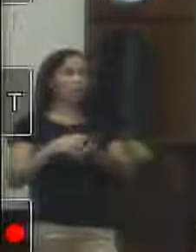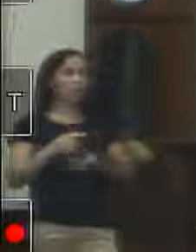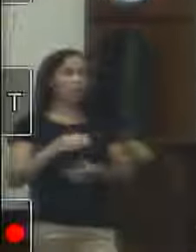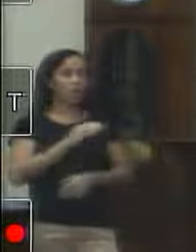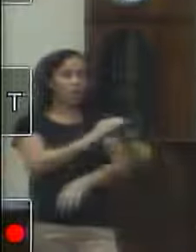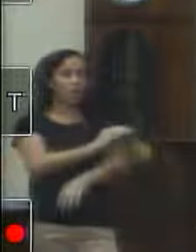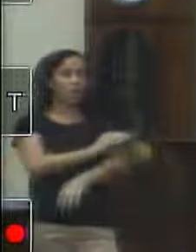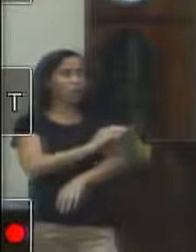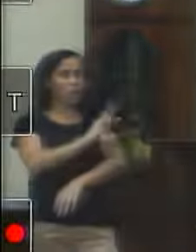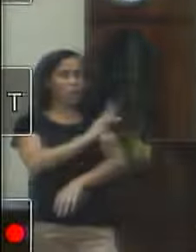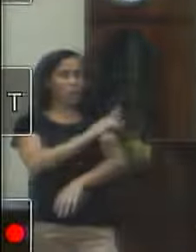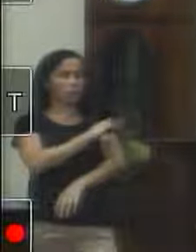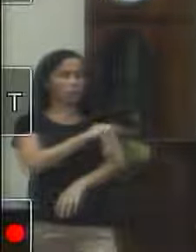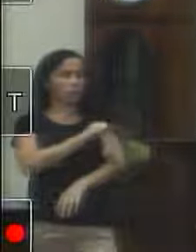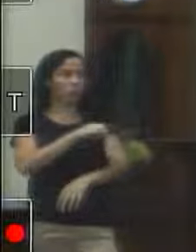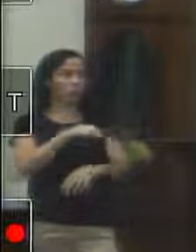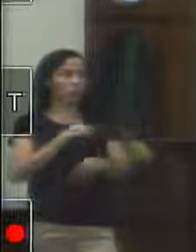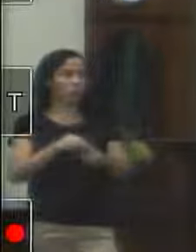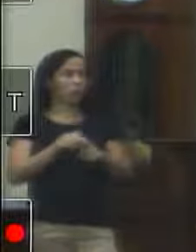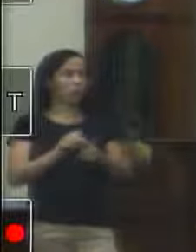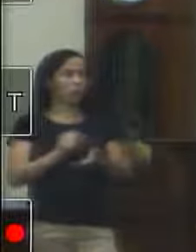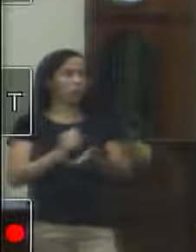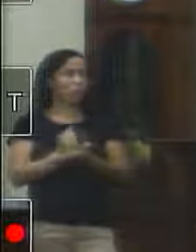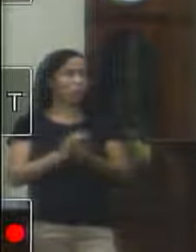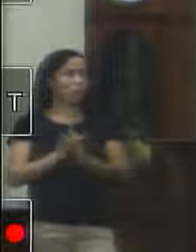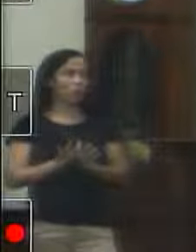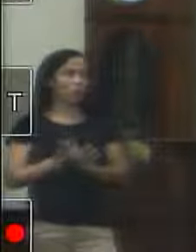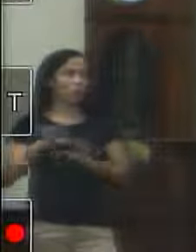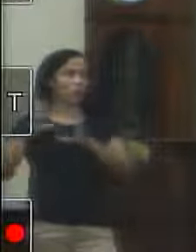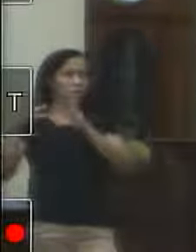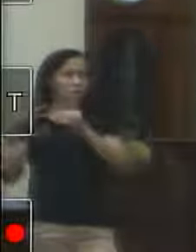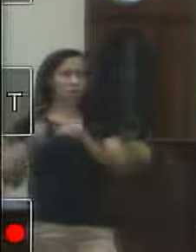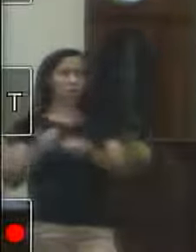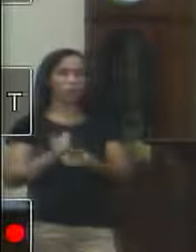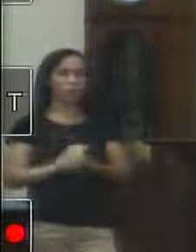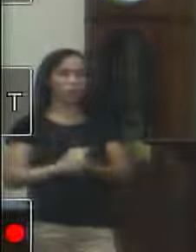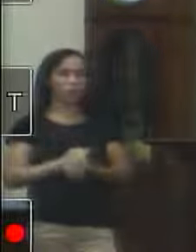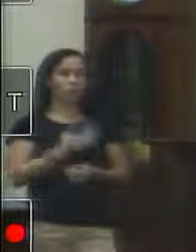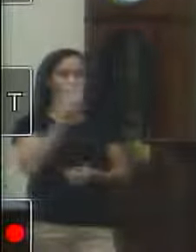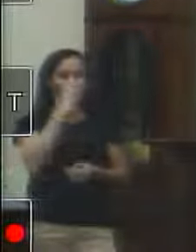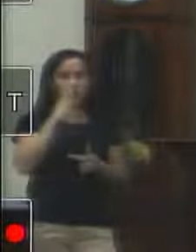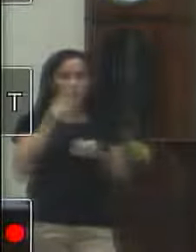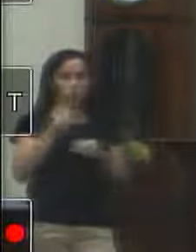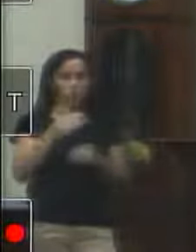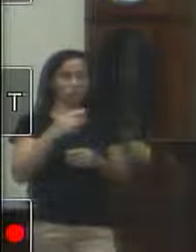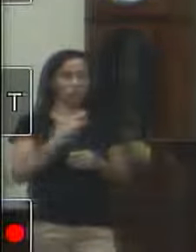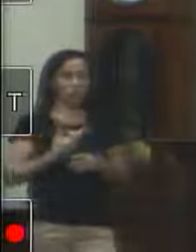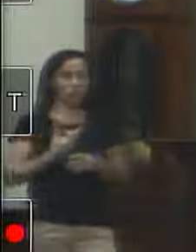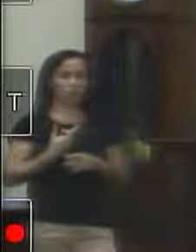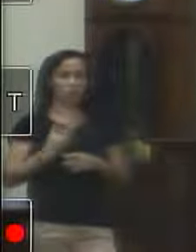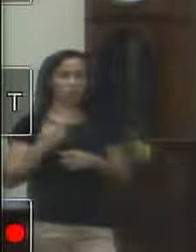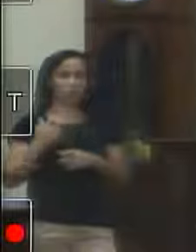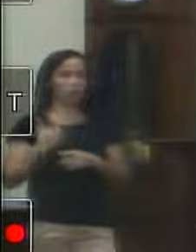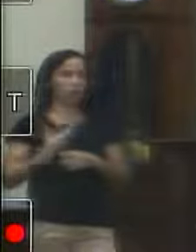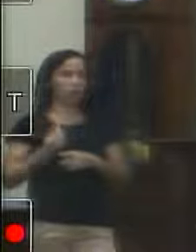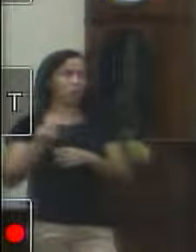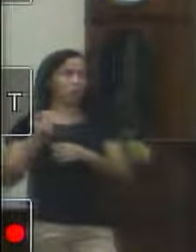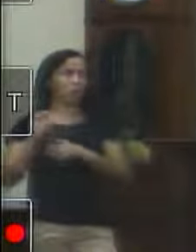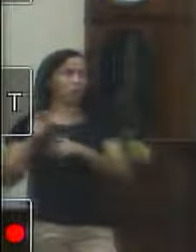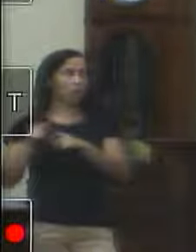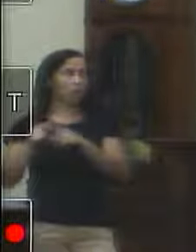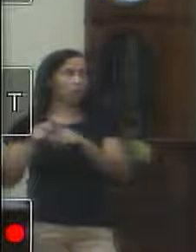decreto, ele que divulga o decreto. O Carnaval é da Secretaria de Cultura e Turismo. A Fazenda, ela faz a